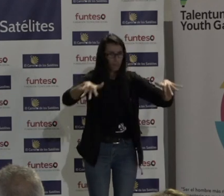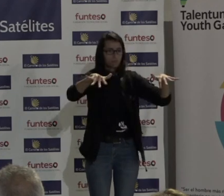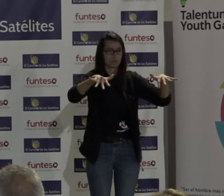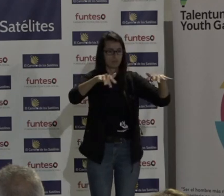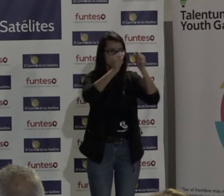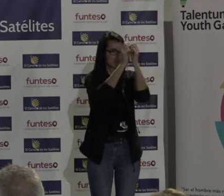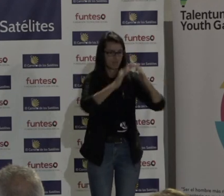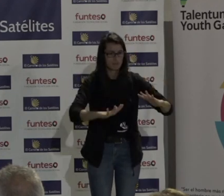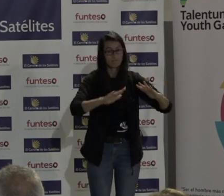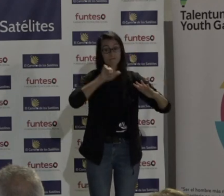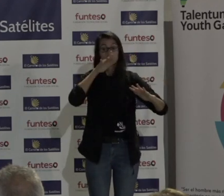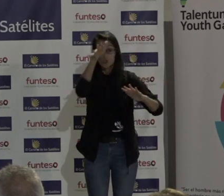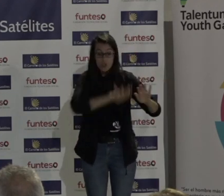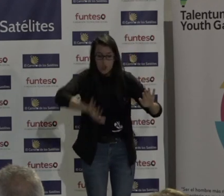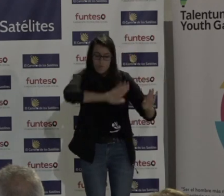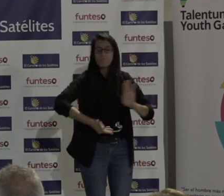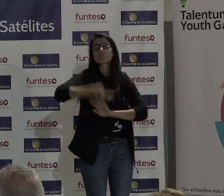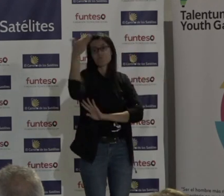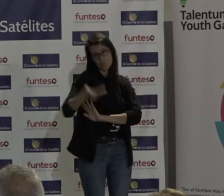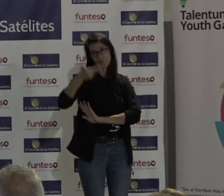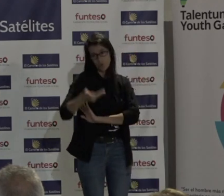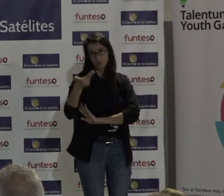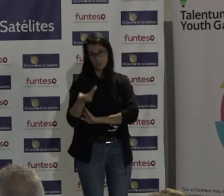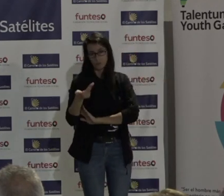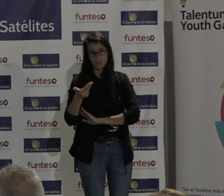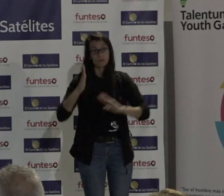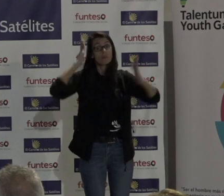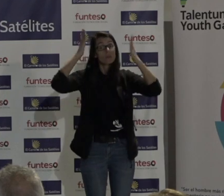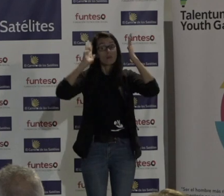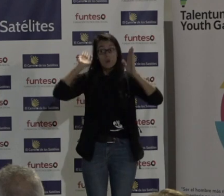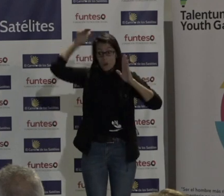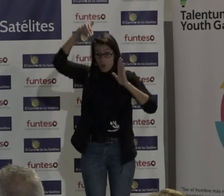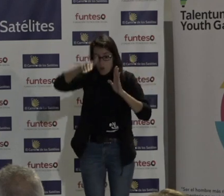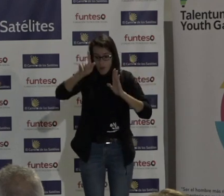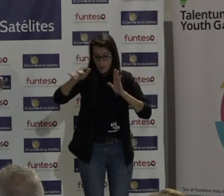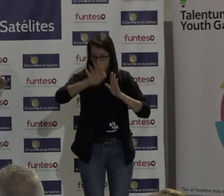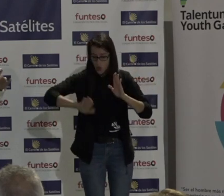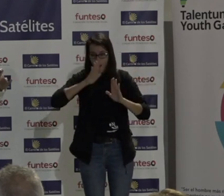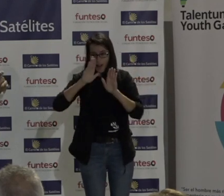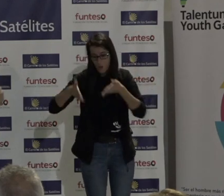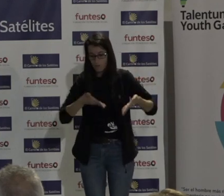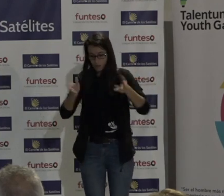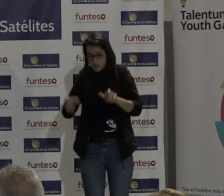lugar, un enclave muy importante. Los romanos construyeron aquí ese malecón,